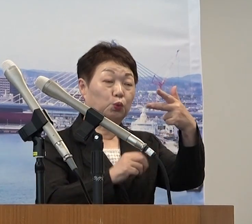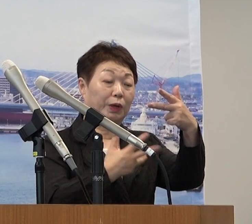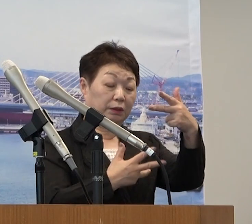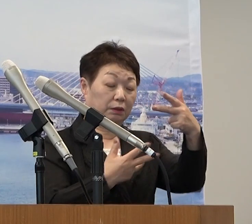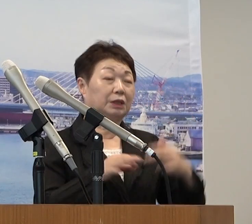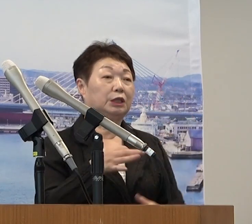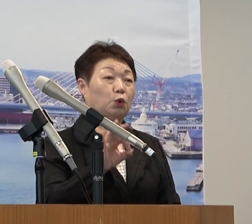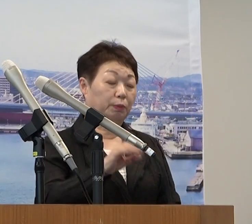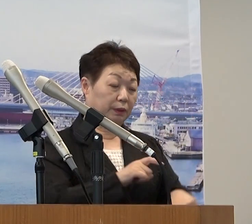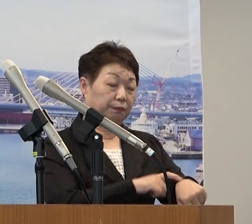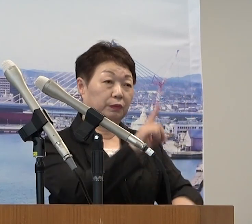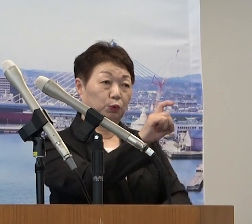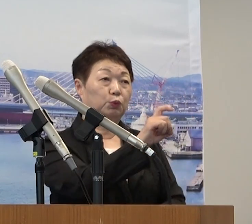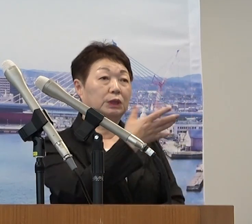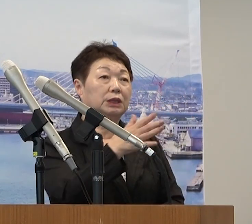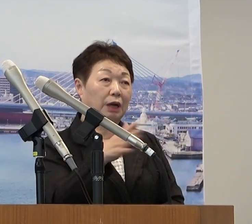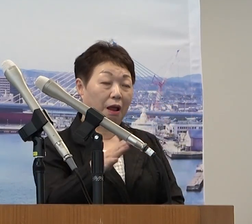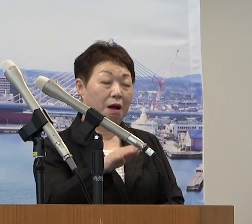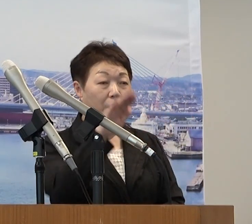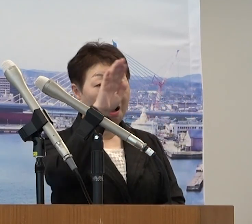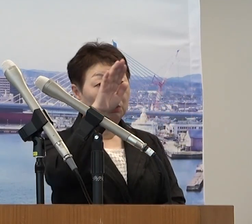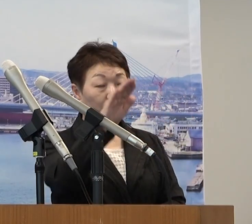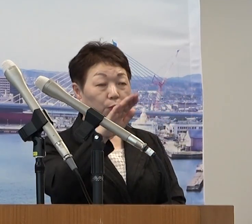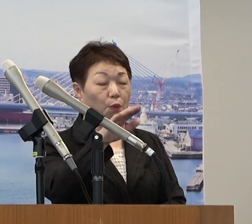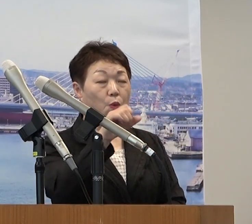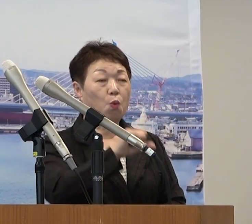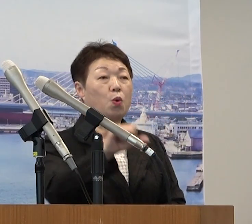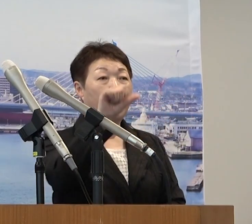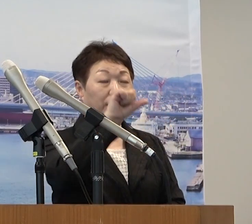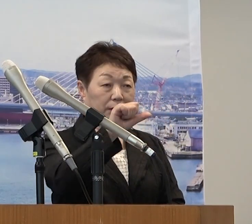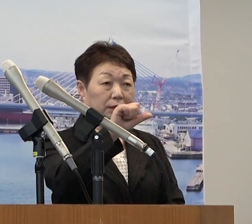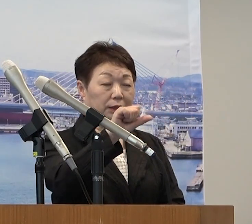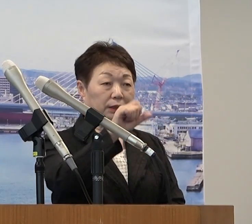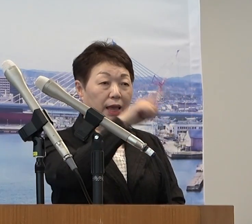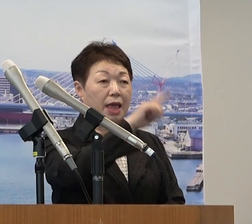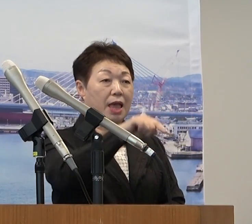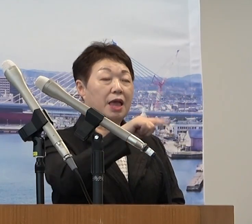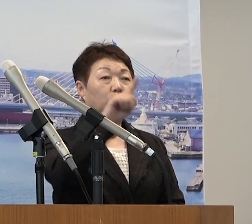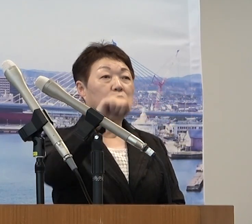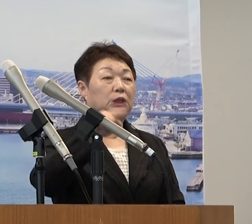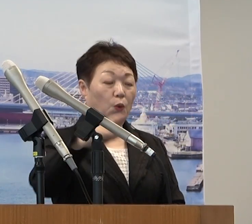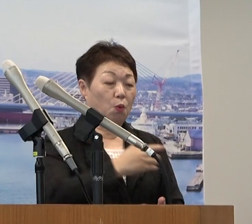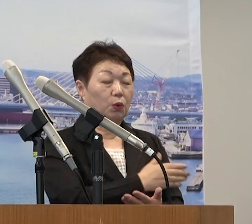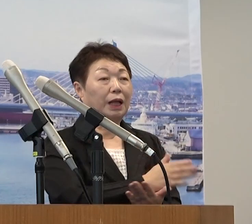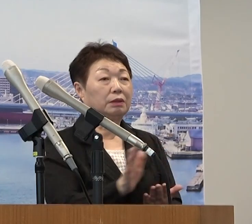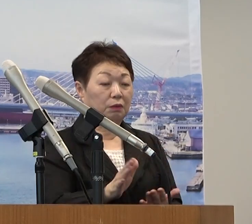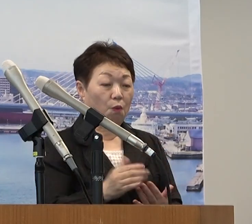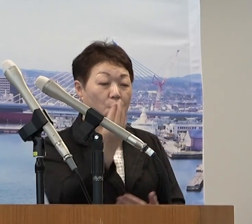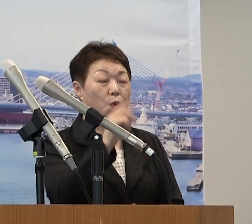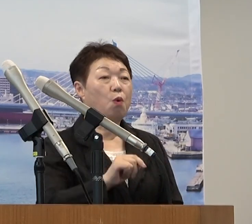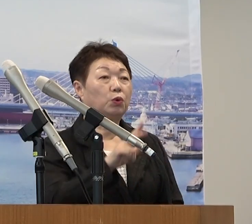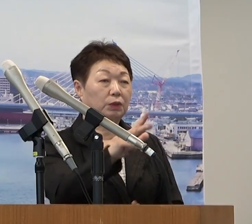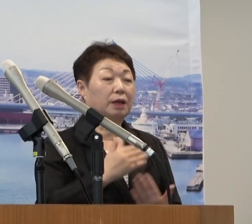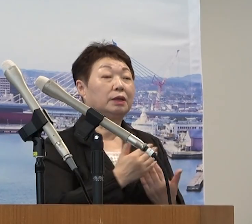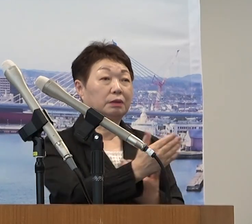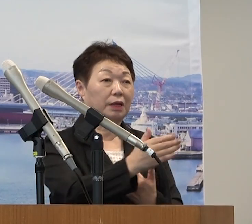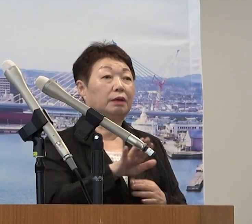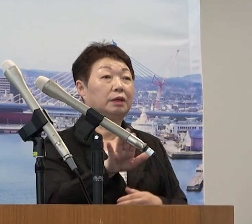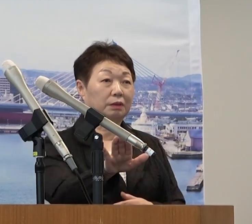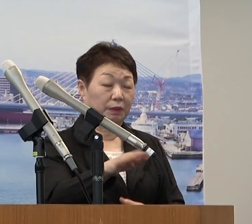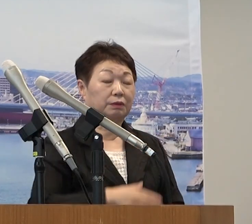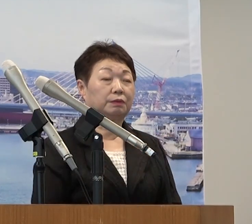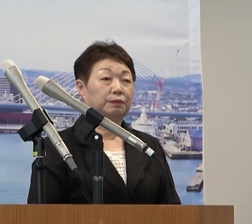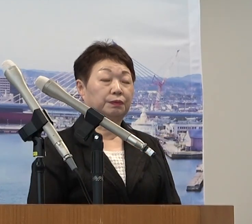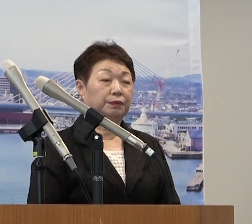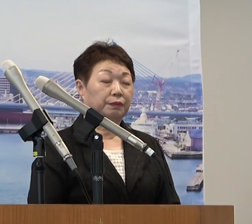金曜日10時からアウガ5階 AV 多機能ホールで開催いたします。また青